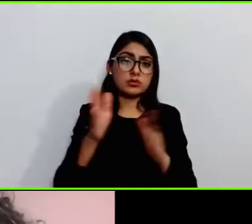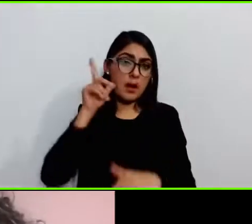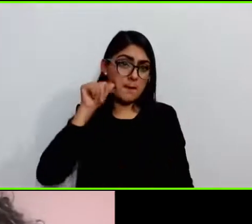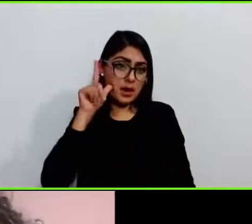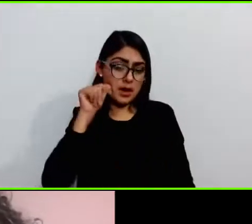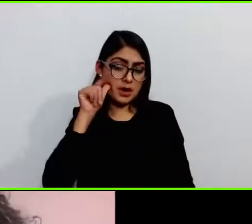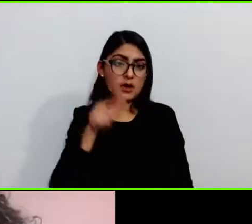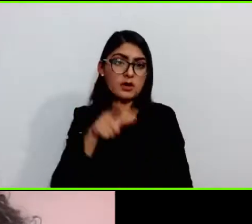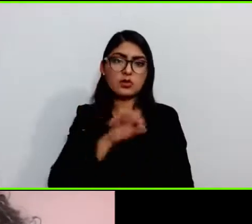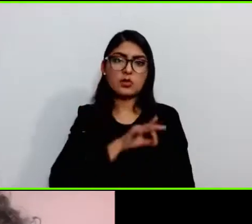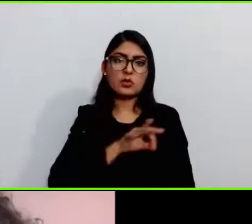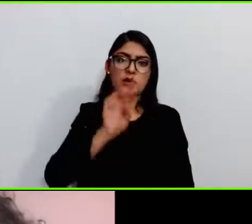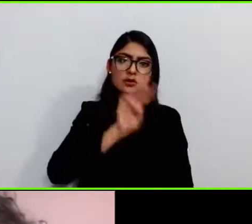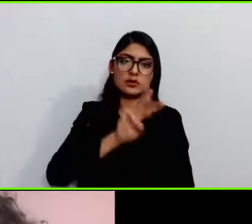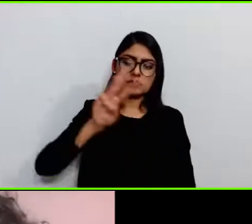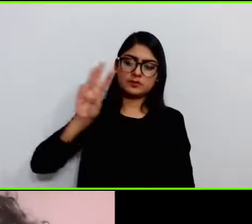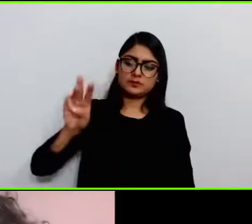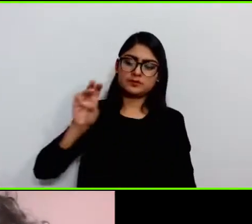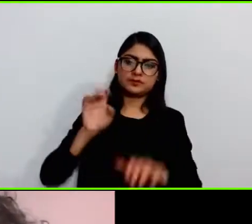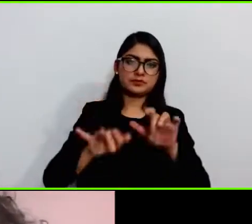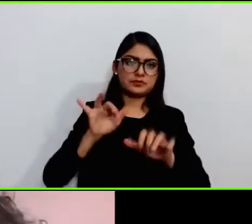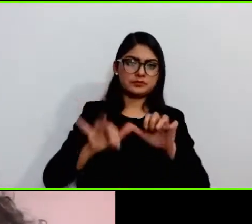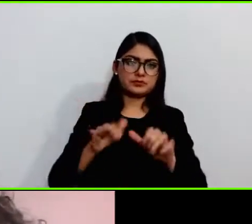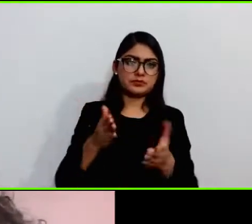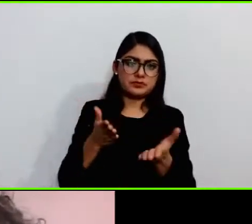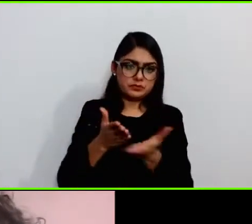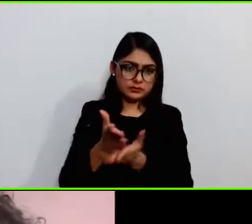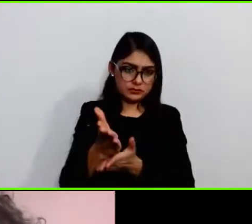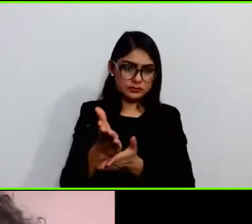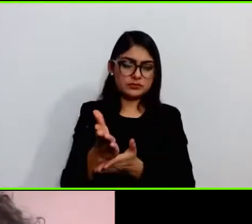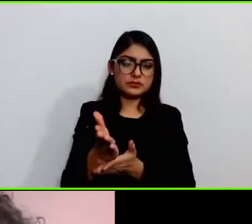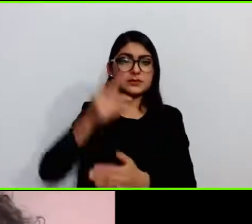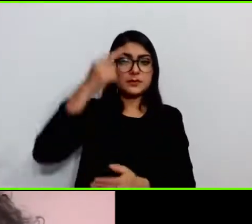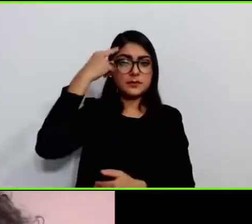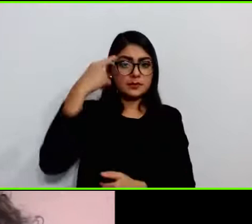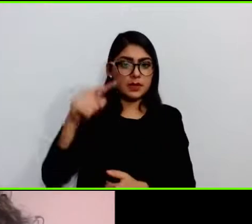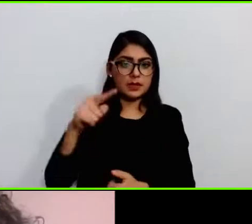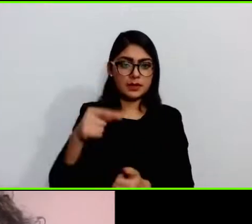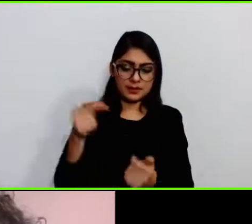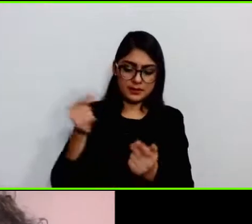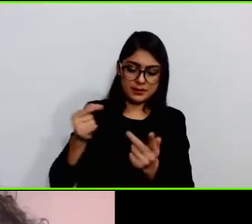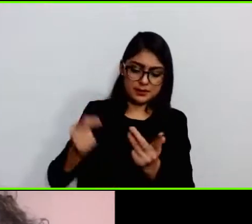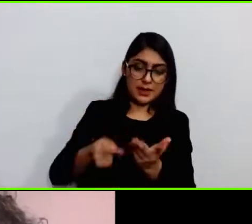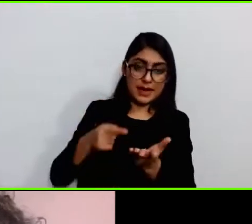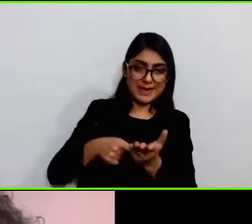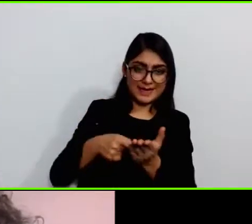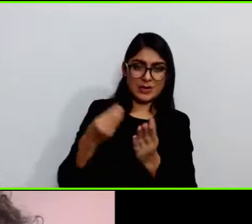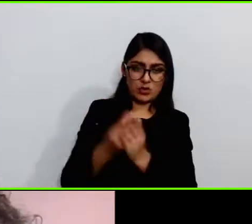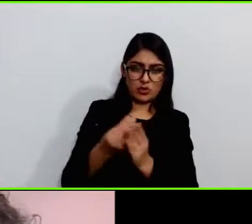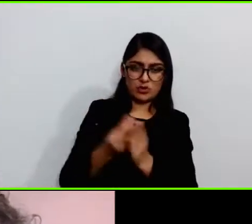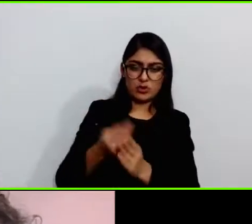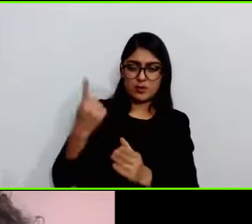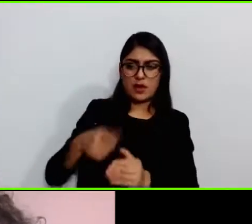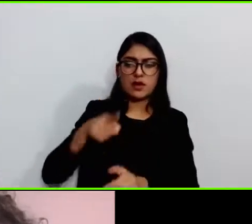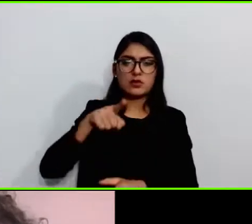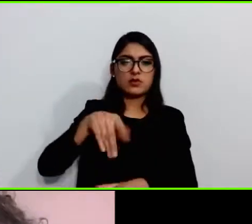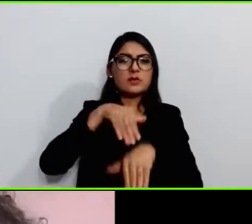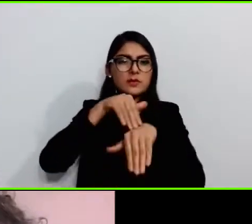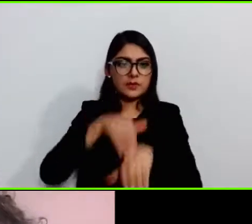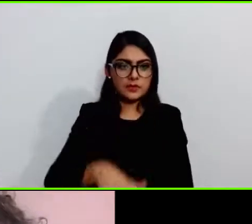a la plataforma con tranquilidad para hacer las actividades que están pidiendo o que se piden dentro del